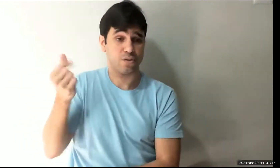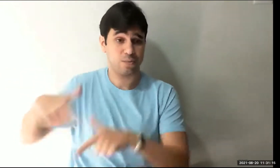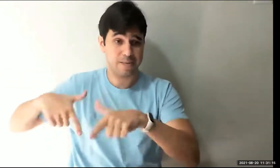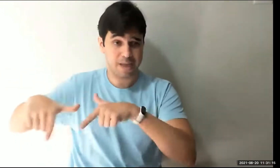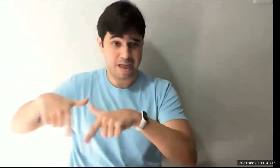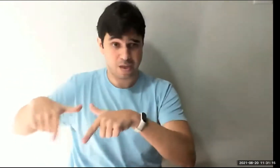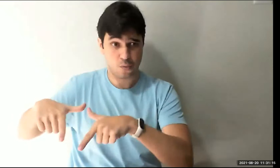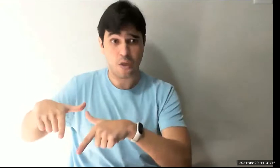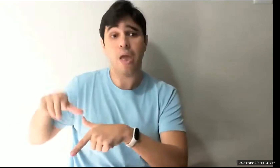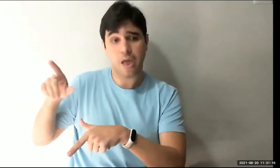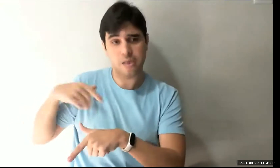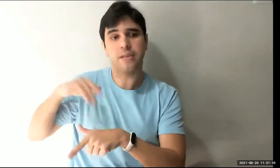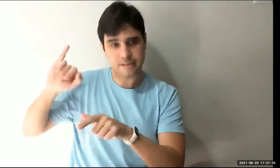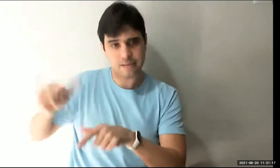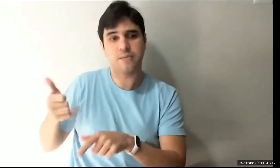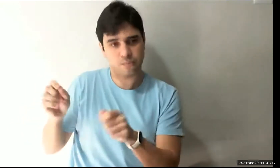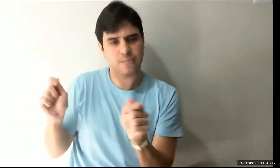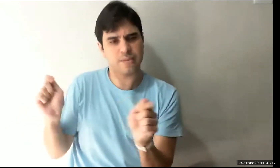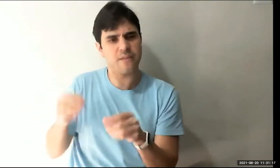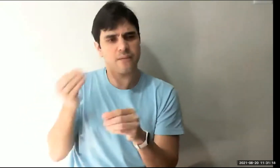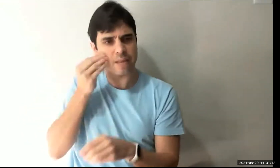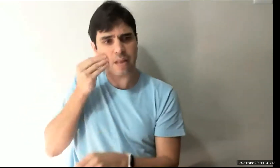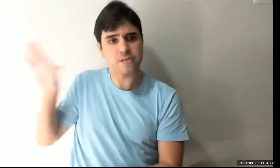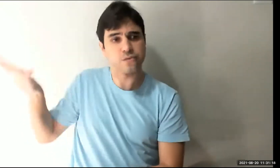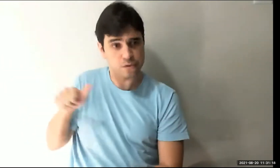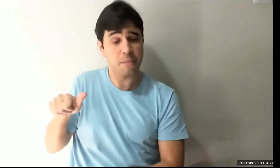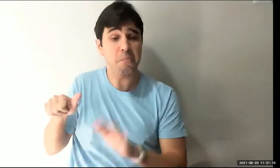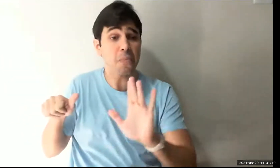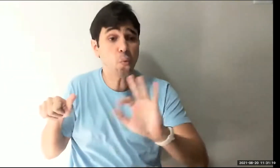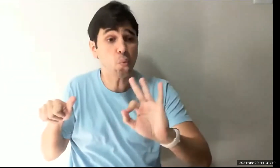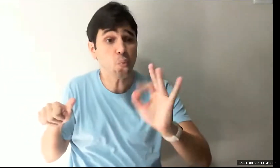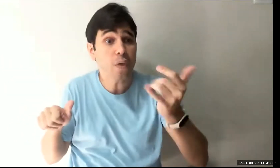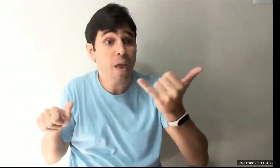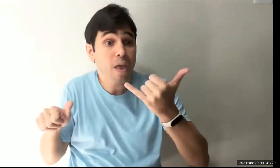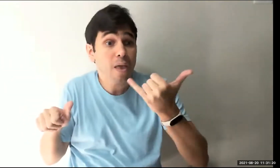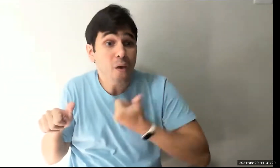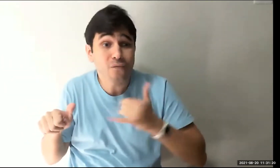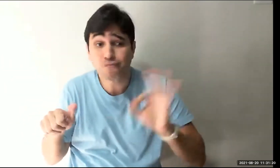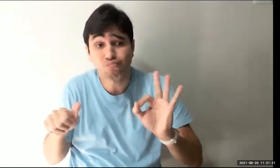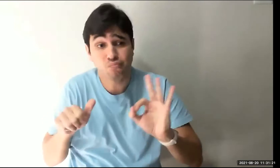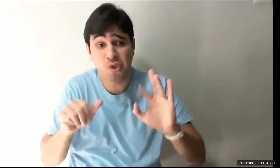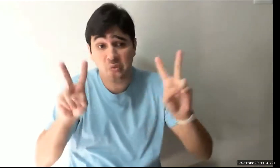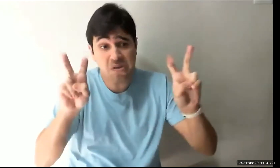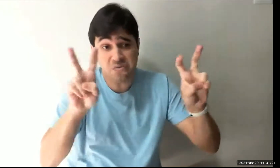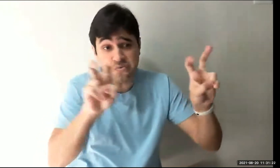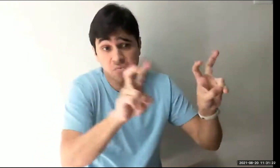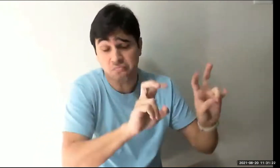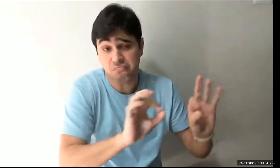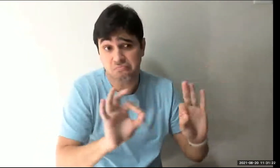professores que são licenciados, né, eles têm licença, carteira para trabalhar com isso, mas eles me